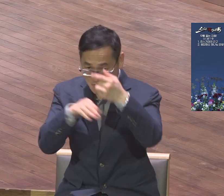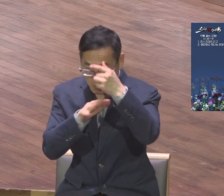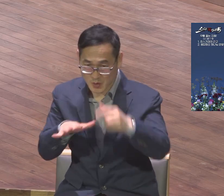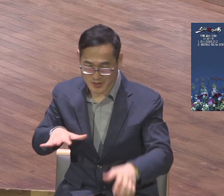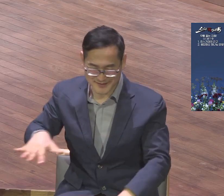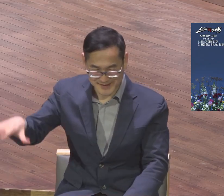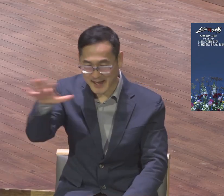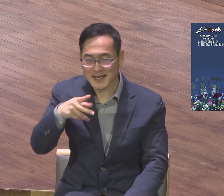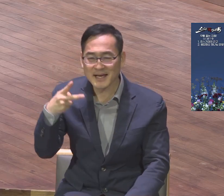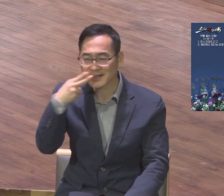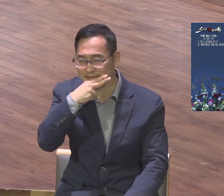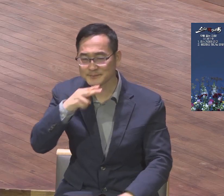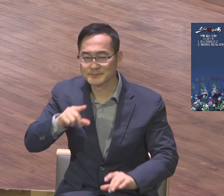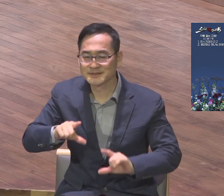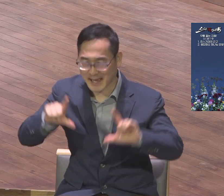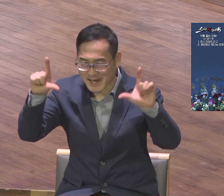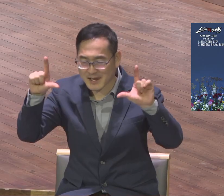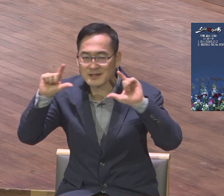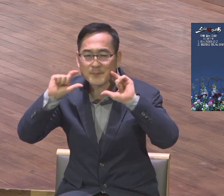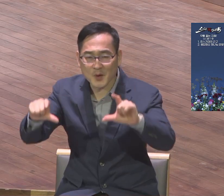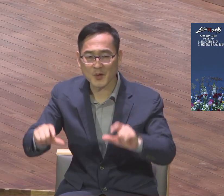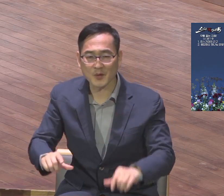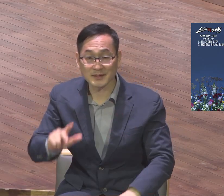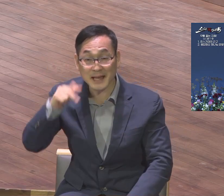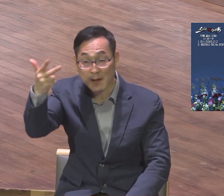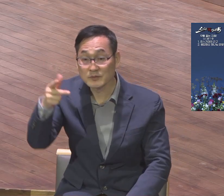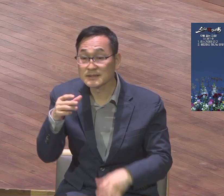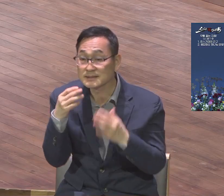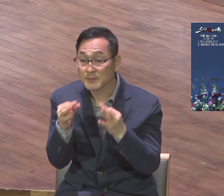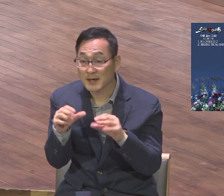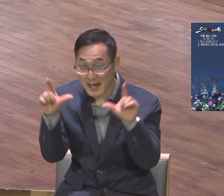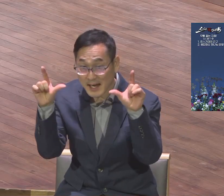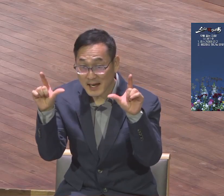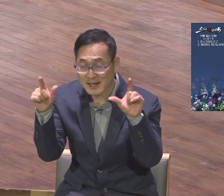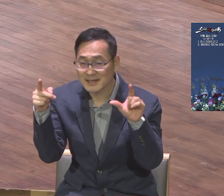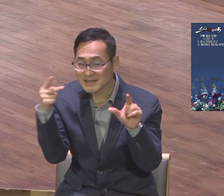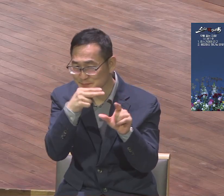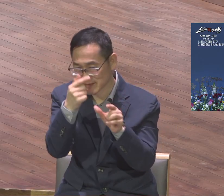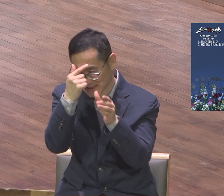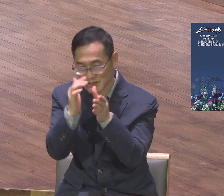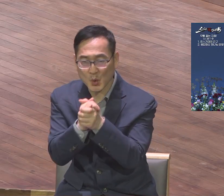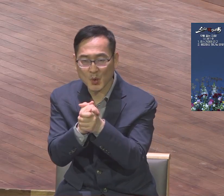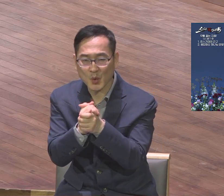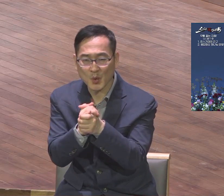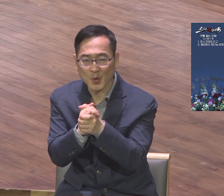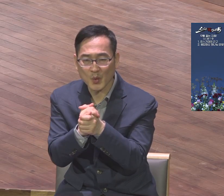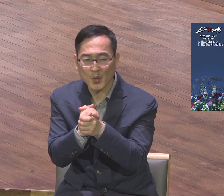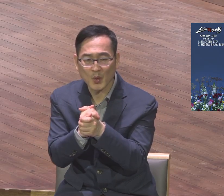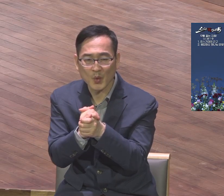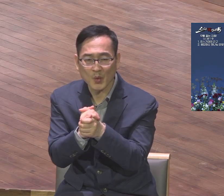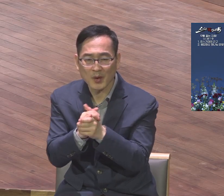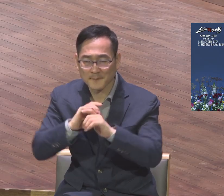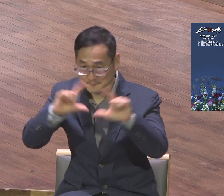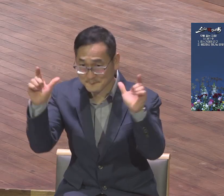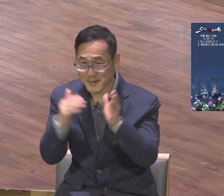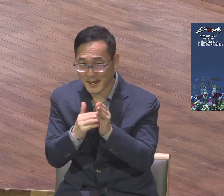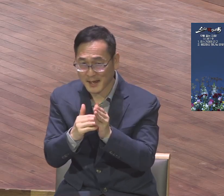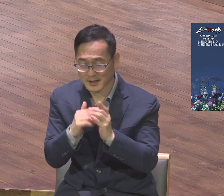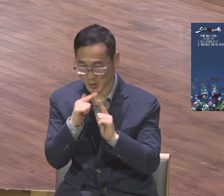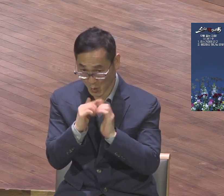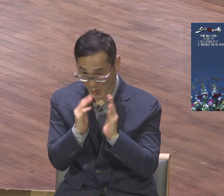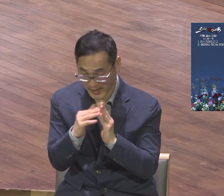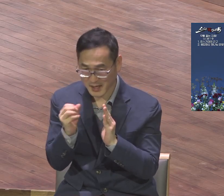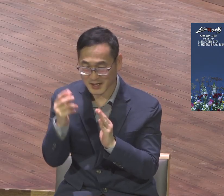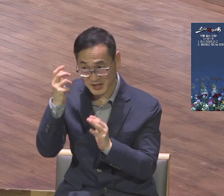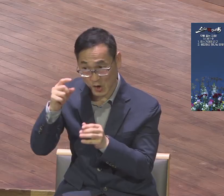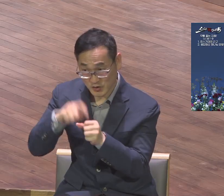전 교회에 다 금식을 선포했습니다. 다음 주 금요일 날 금식하며 기도하도록 이 교단을 지키고 교회를 지키고